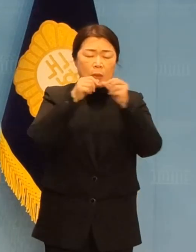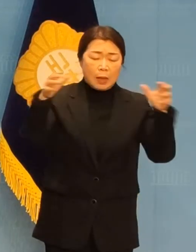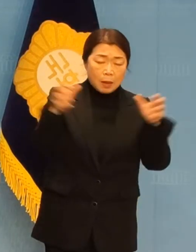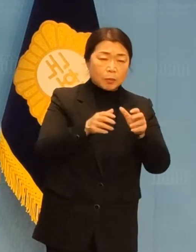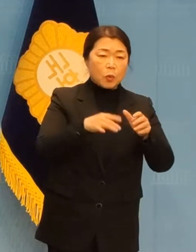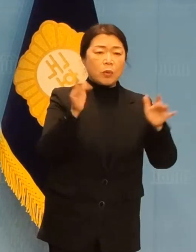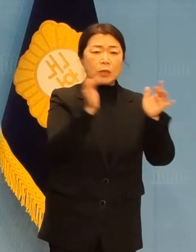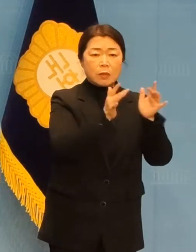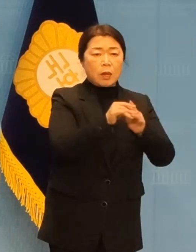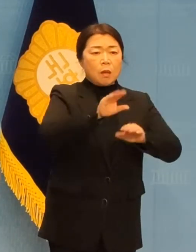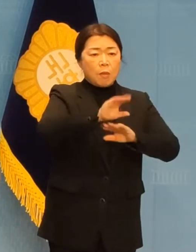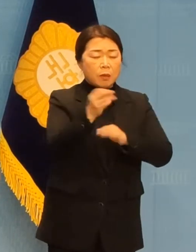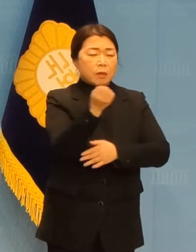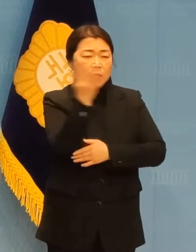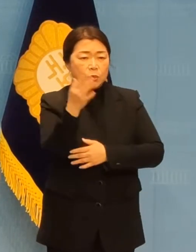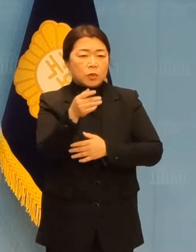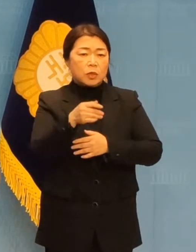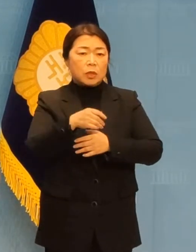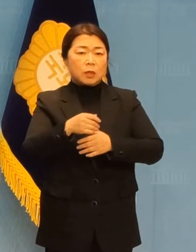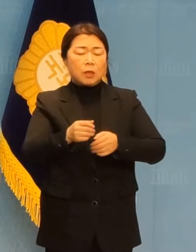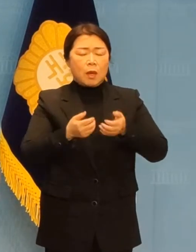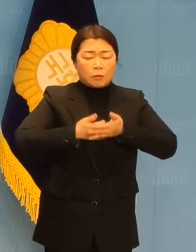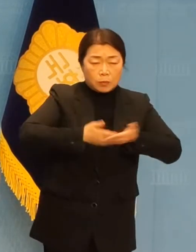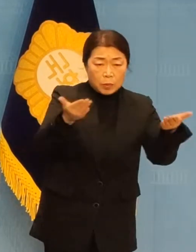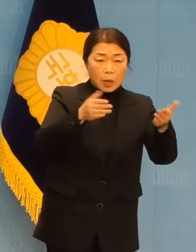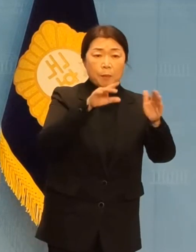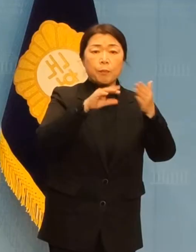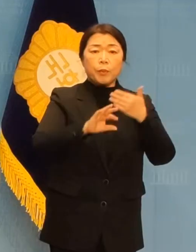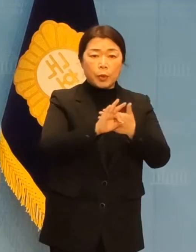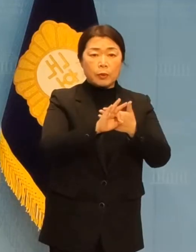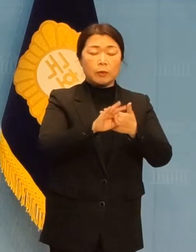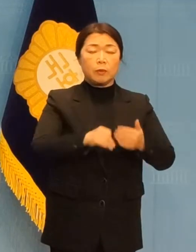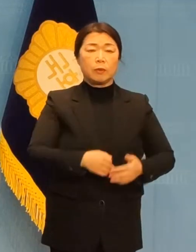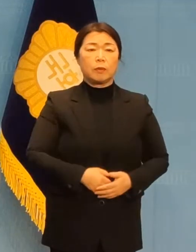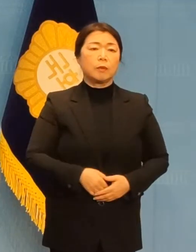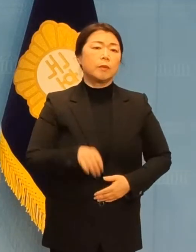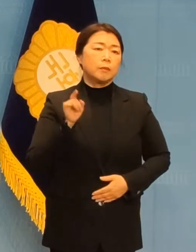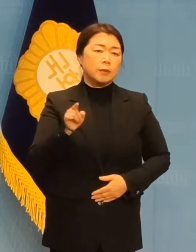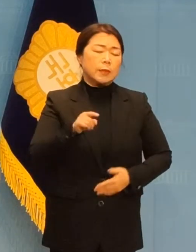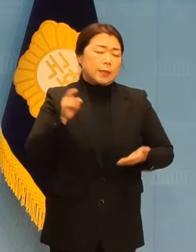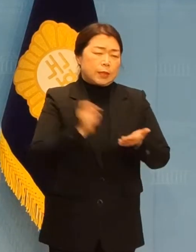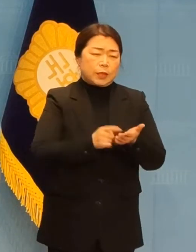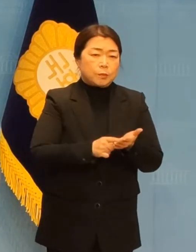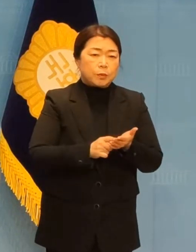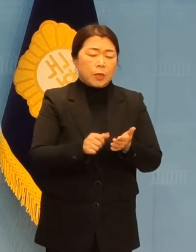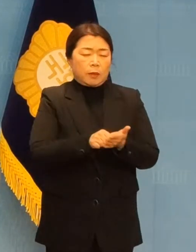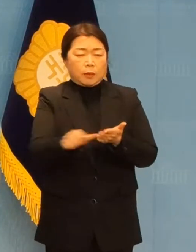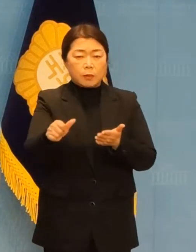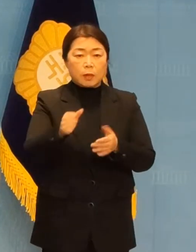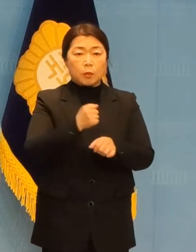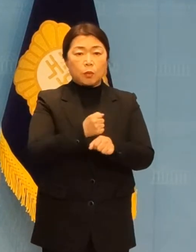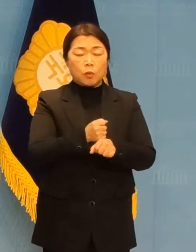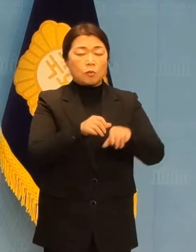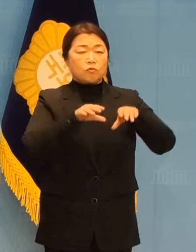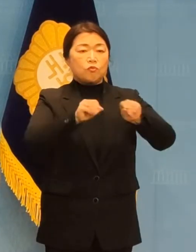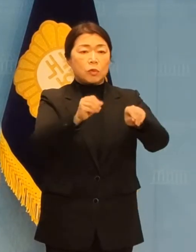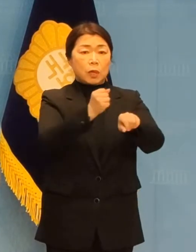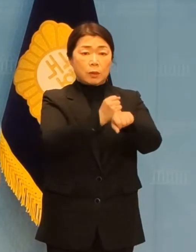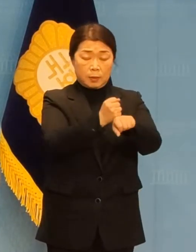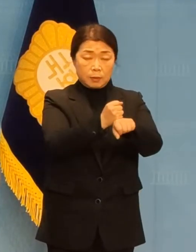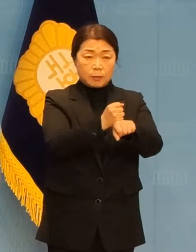인터넷이나 방송, 신문 게시판을 통해 유포될 경우 이런 것을 긴급하게 삭제하고 중단,